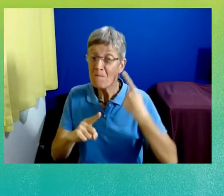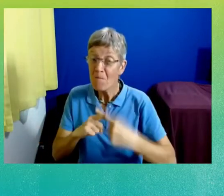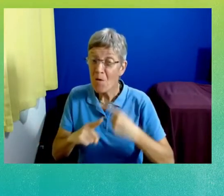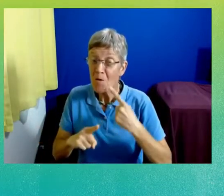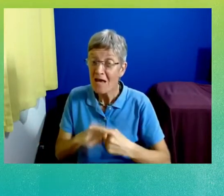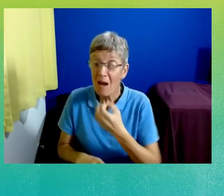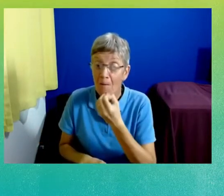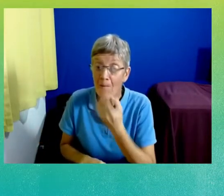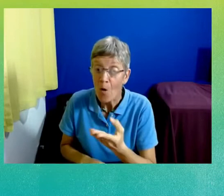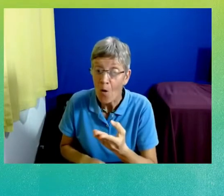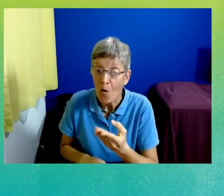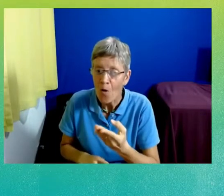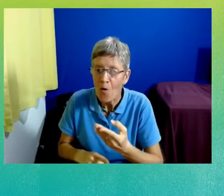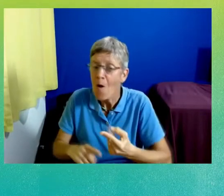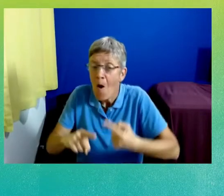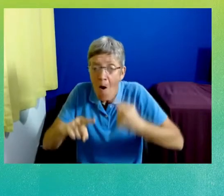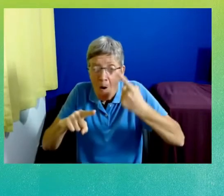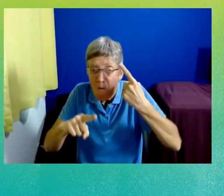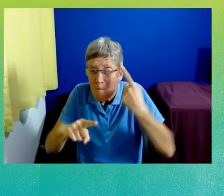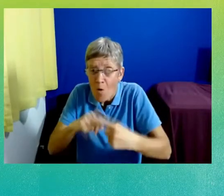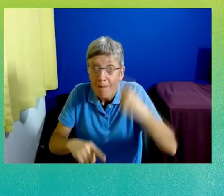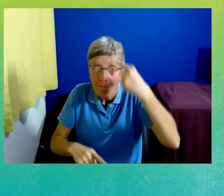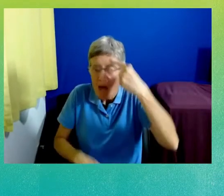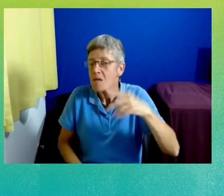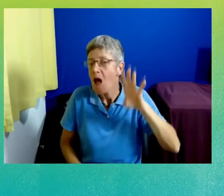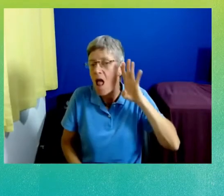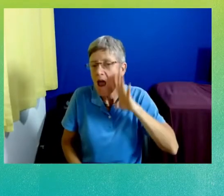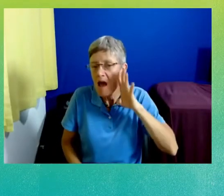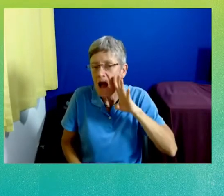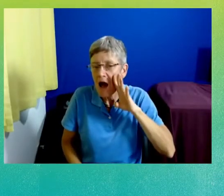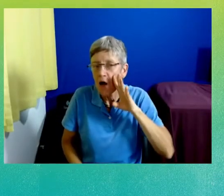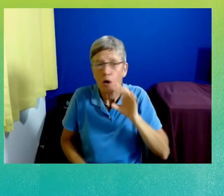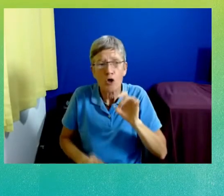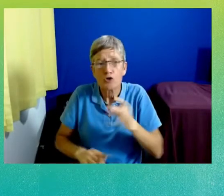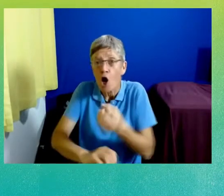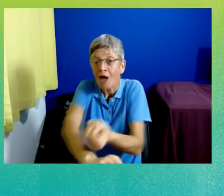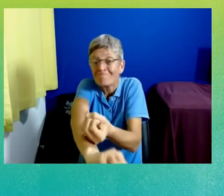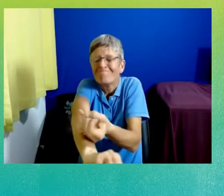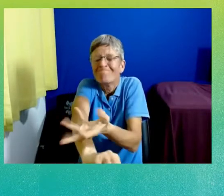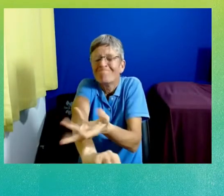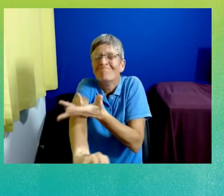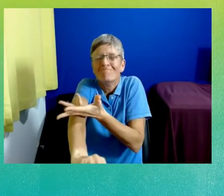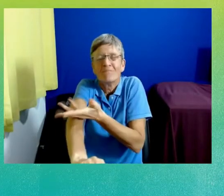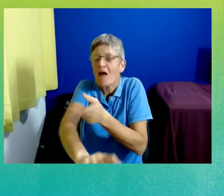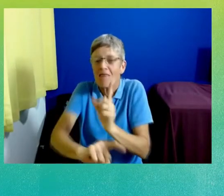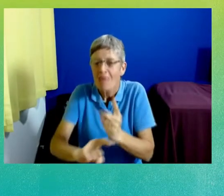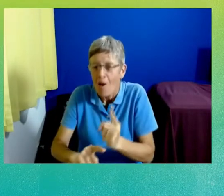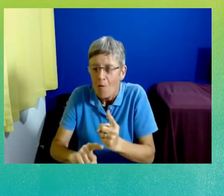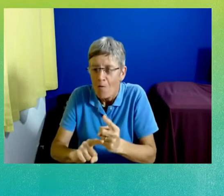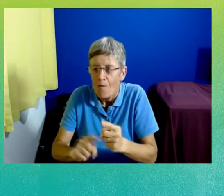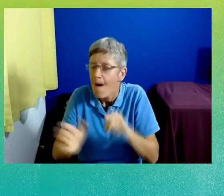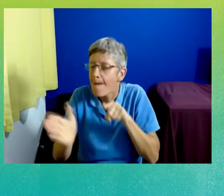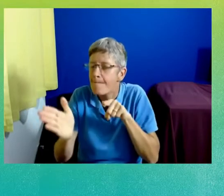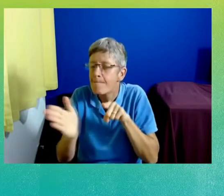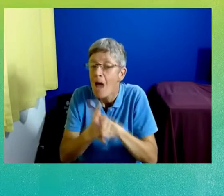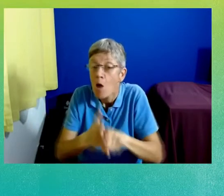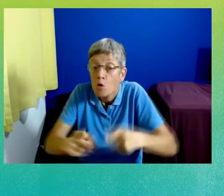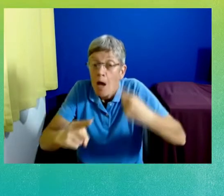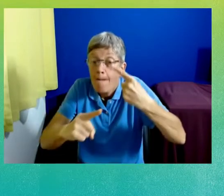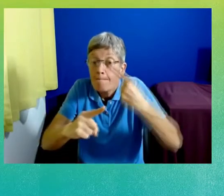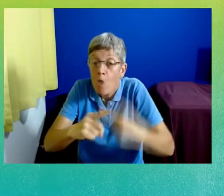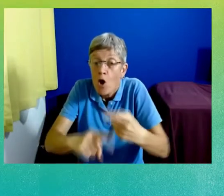Precisa pensar mais além. É bom porque. É legal, só, mas é